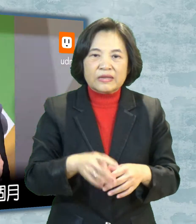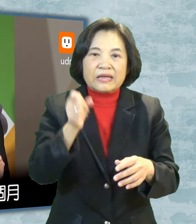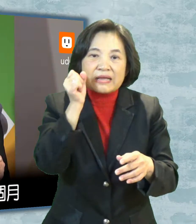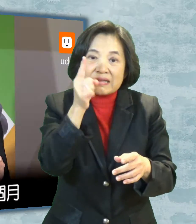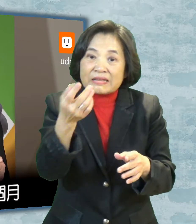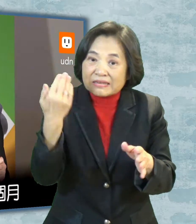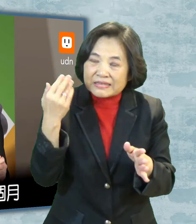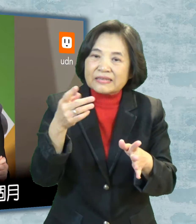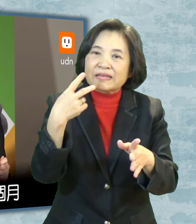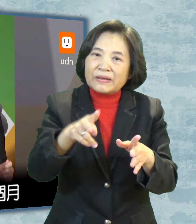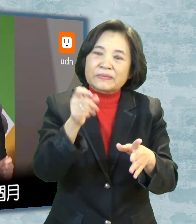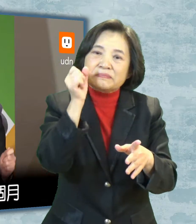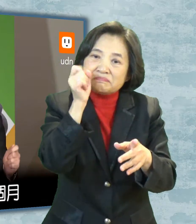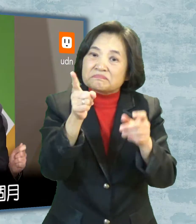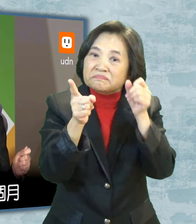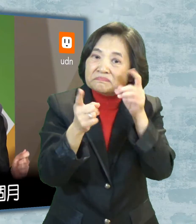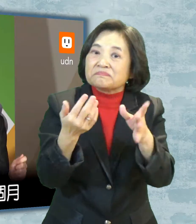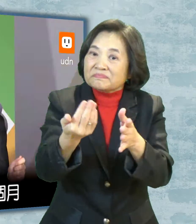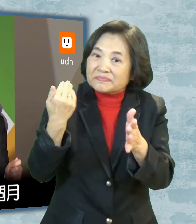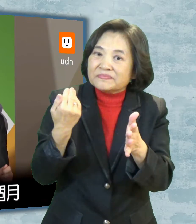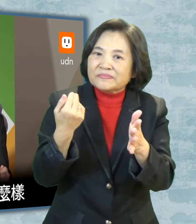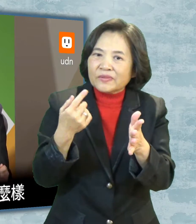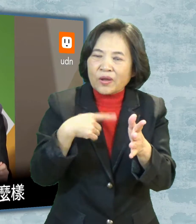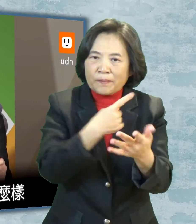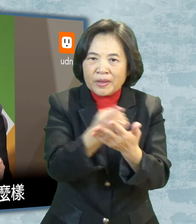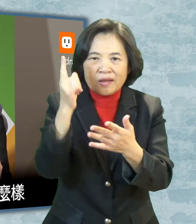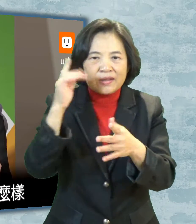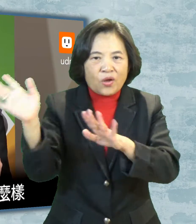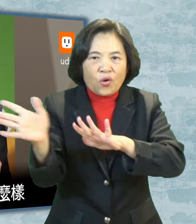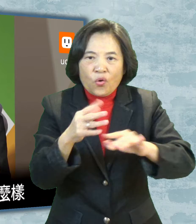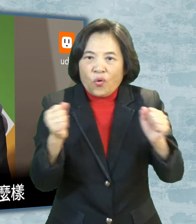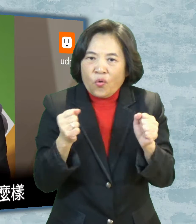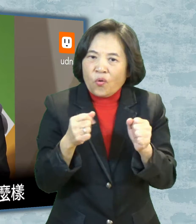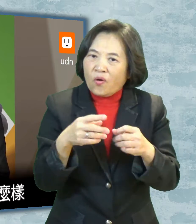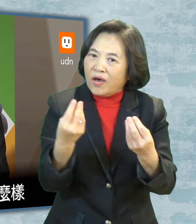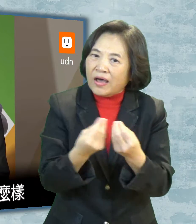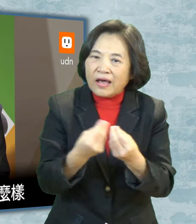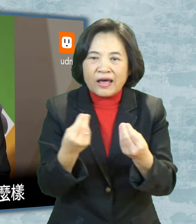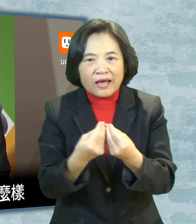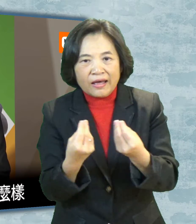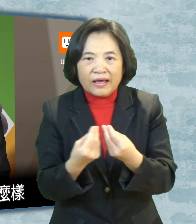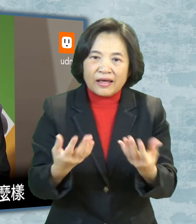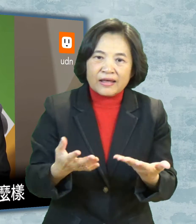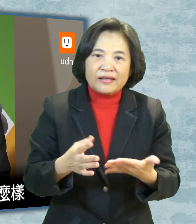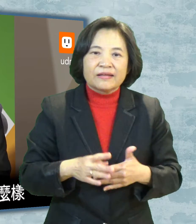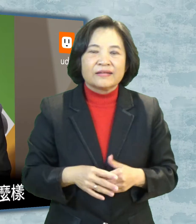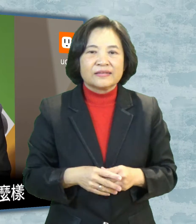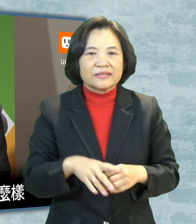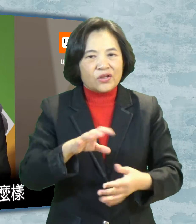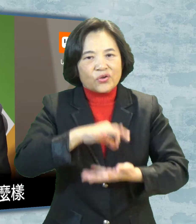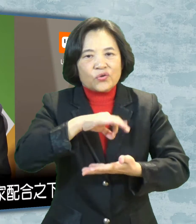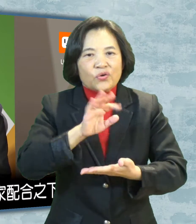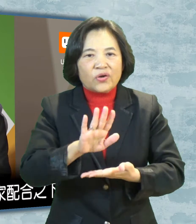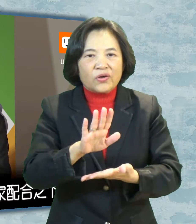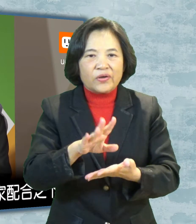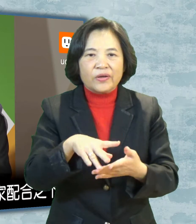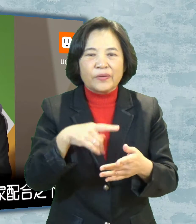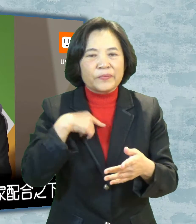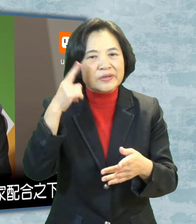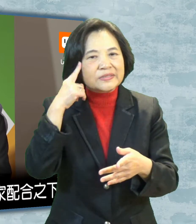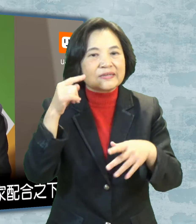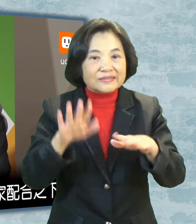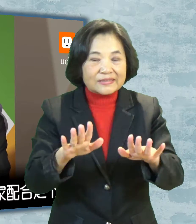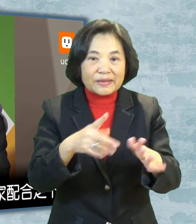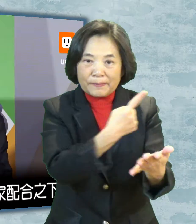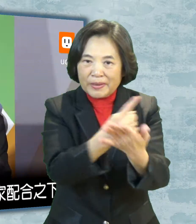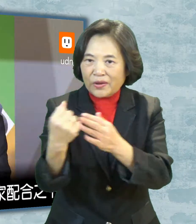然上个月或上上个月大家都在担心秋冬到底会怎么样哈，那其实秋